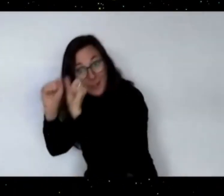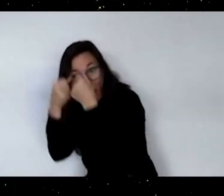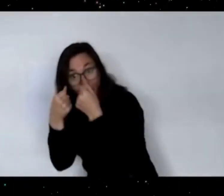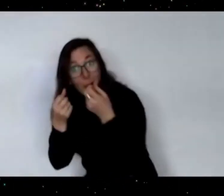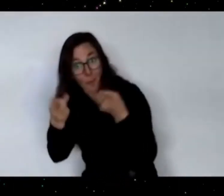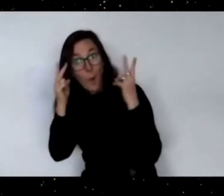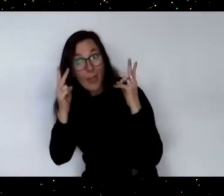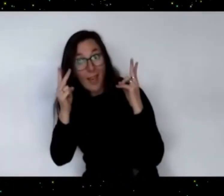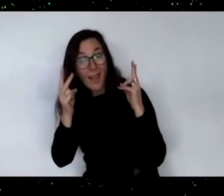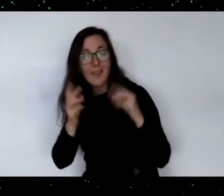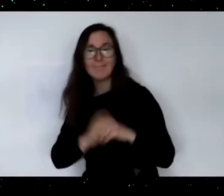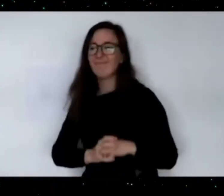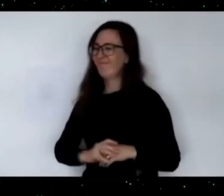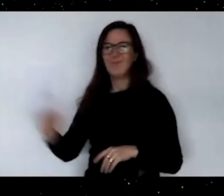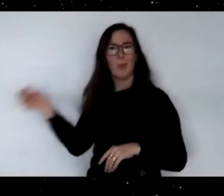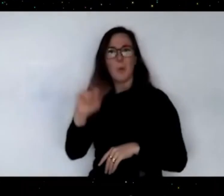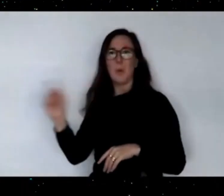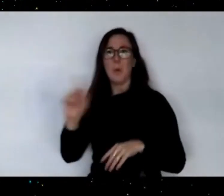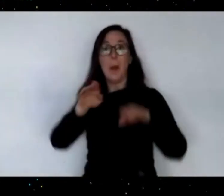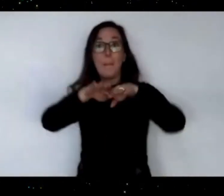¿Debajo de la mesa?